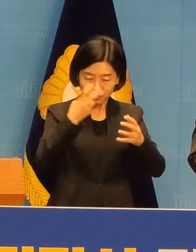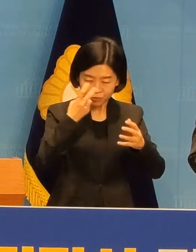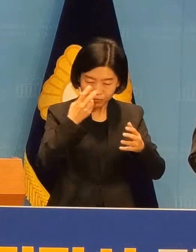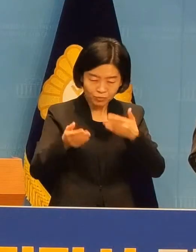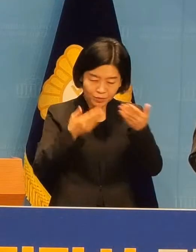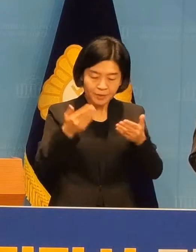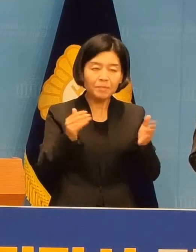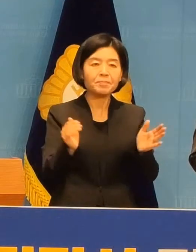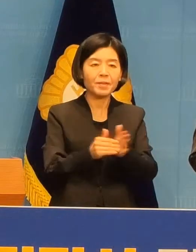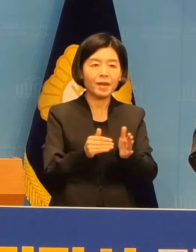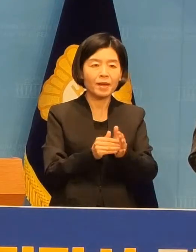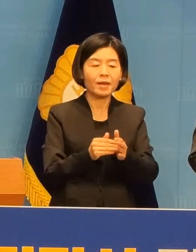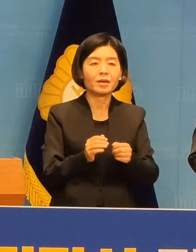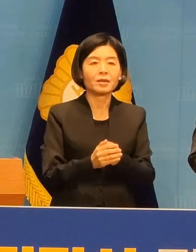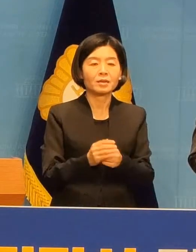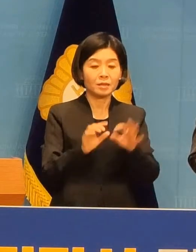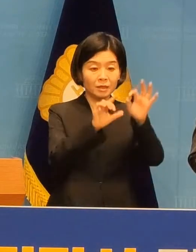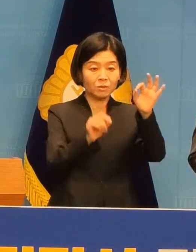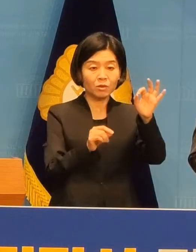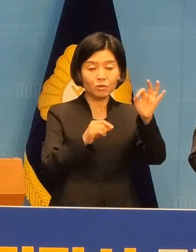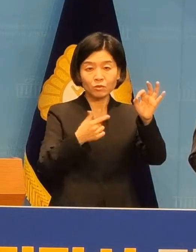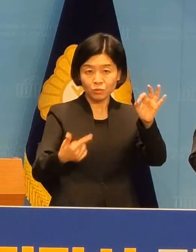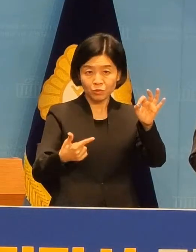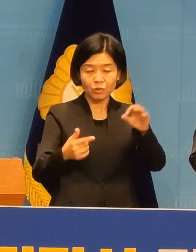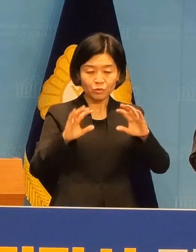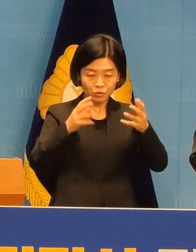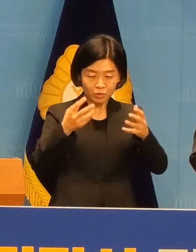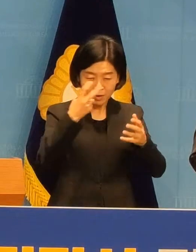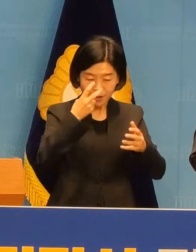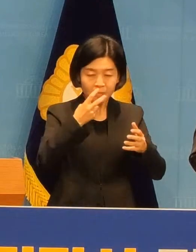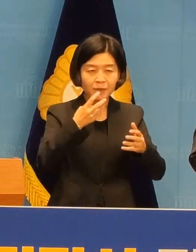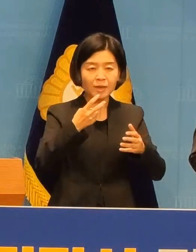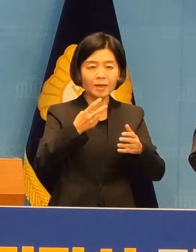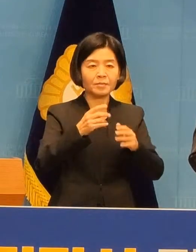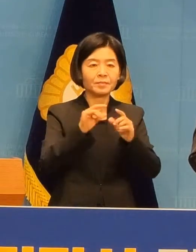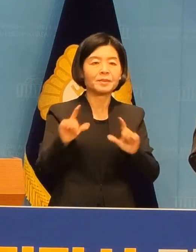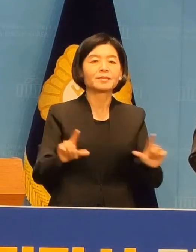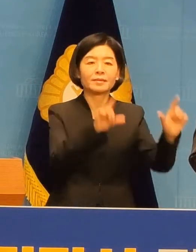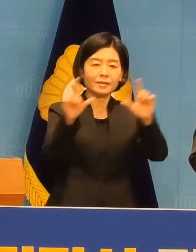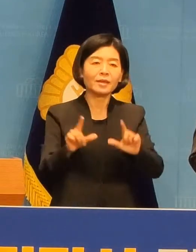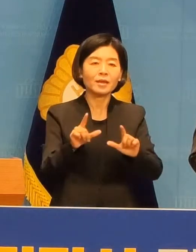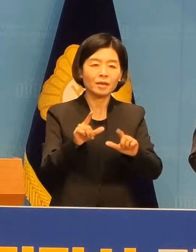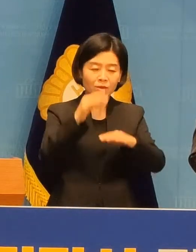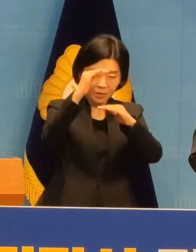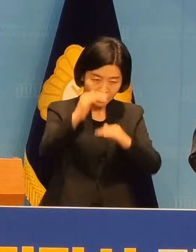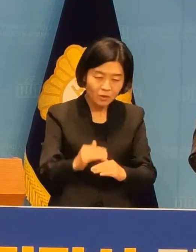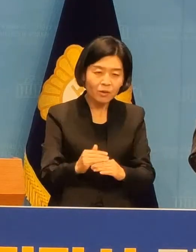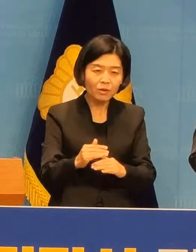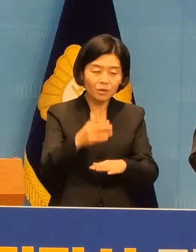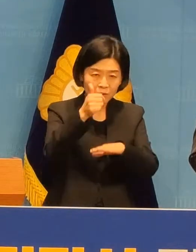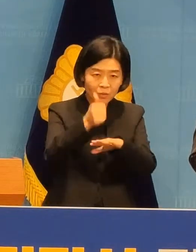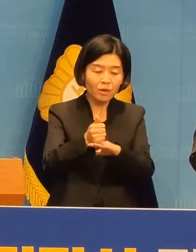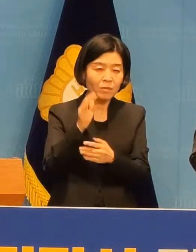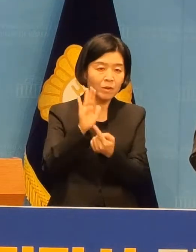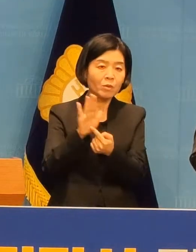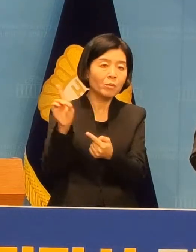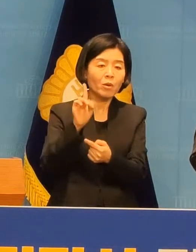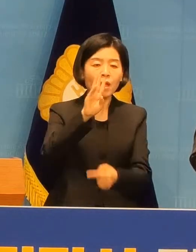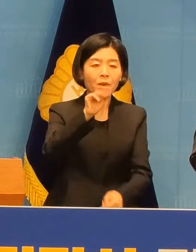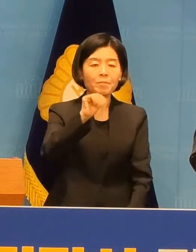1일 국정감사 민생과제 발표 기자회견에서 말씀드린 MBK 홈플러스 사태,